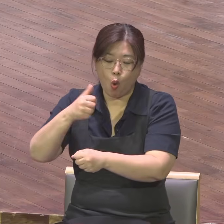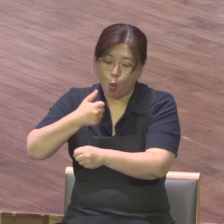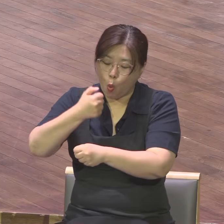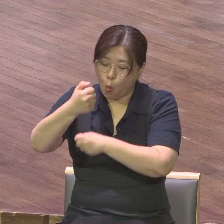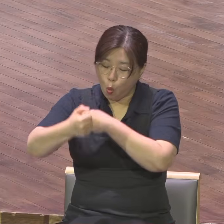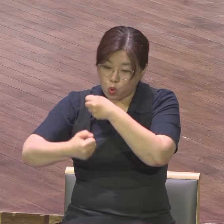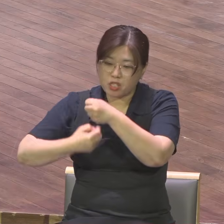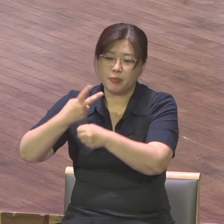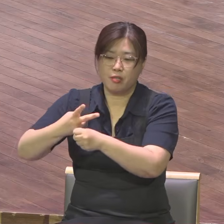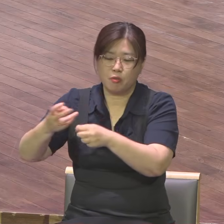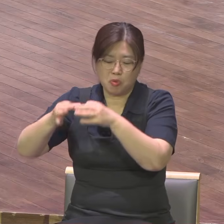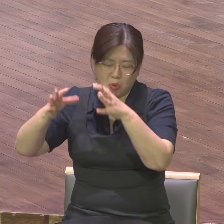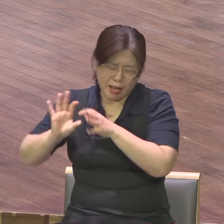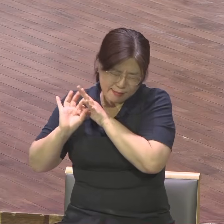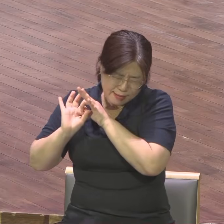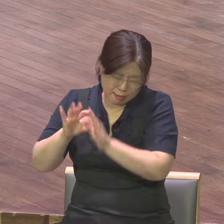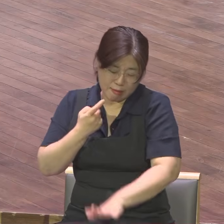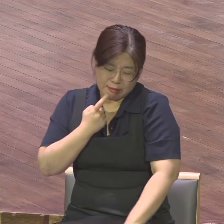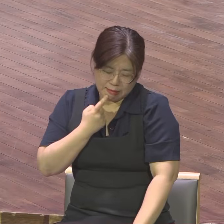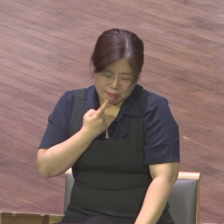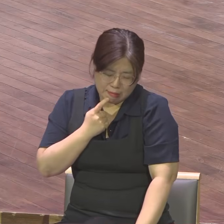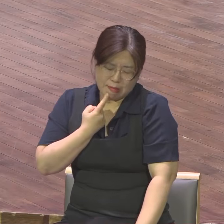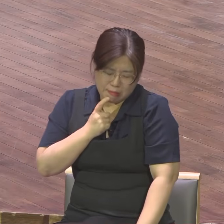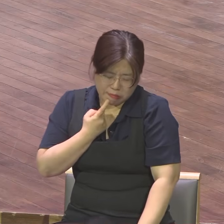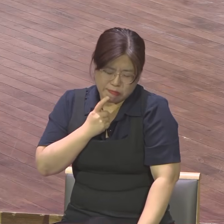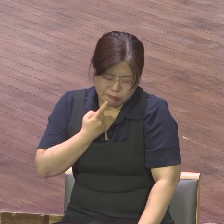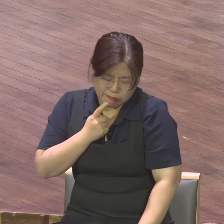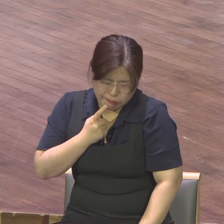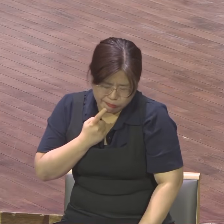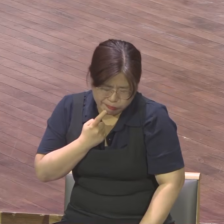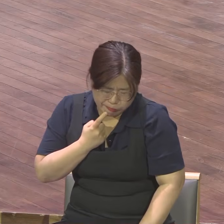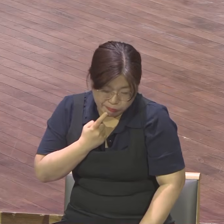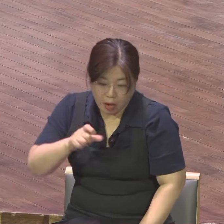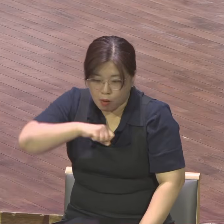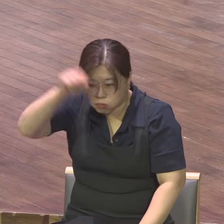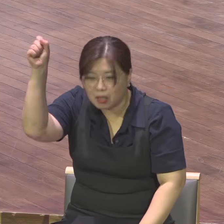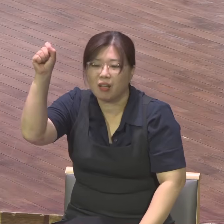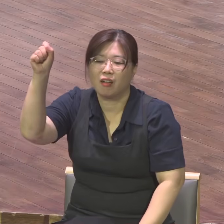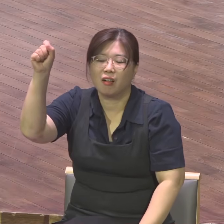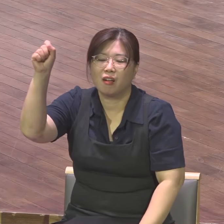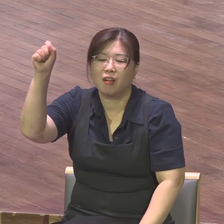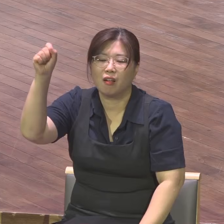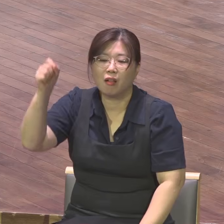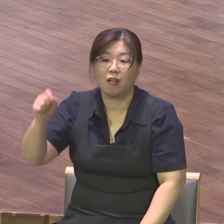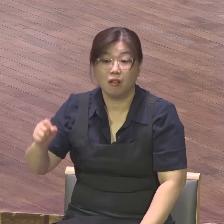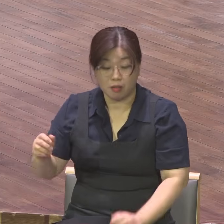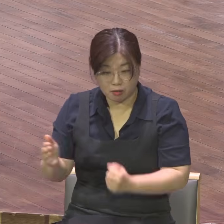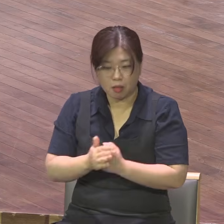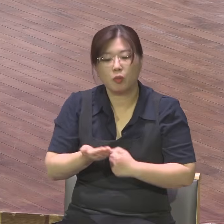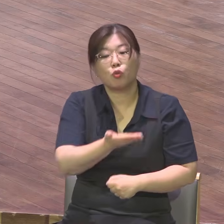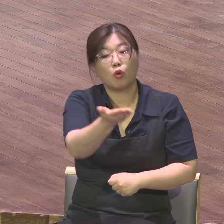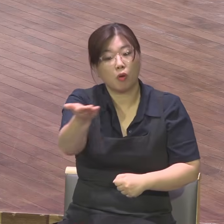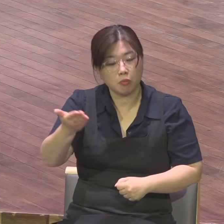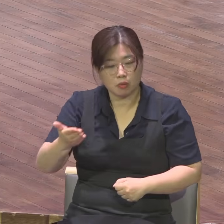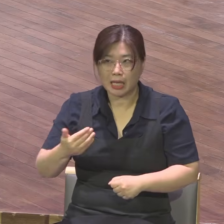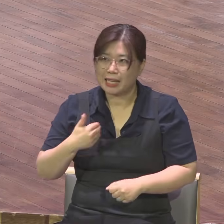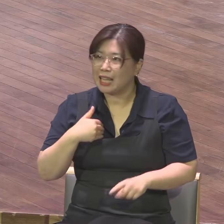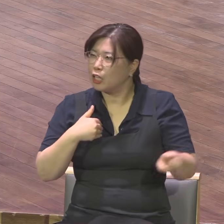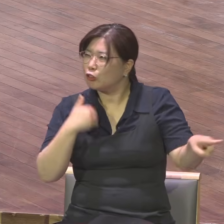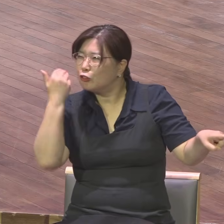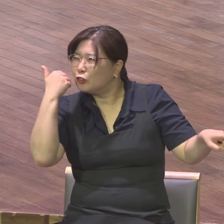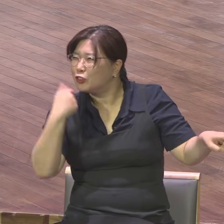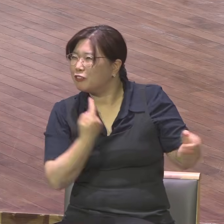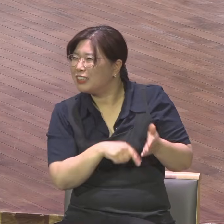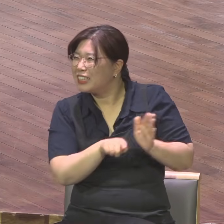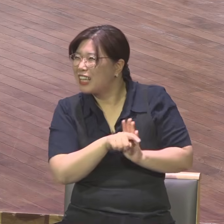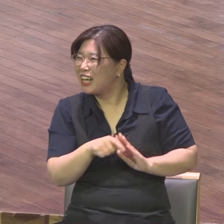여러분 기도를 하다가 몇 번 기도해보고 포기하지 말라 그 말이에요. 기도를 몇 번 했는데 이거 내가